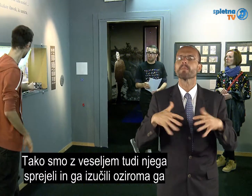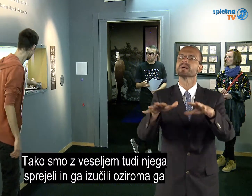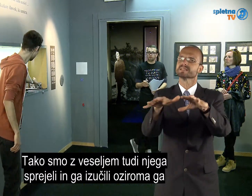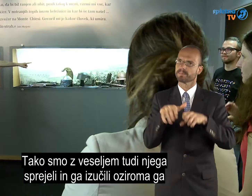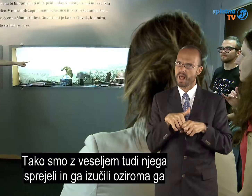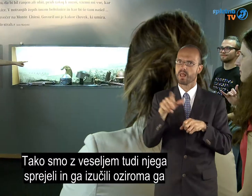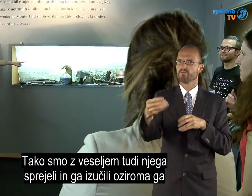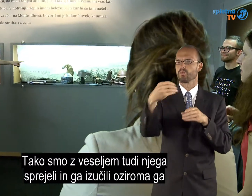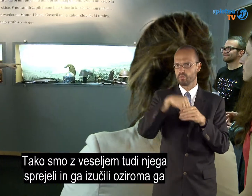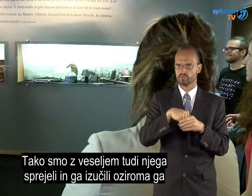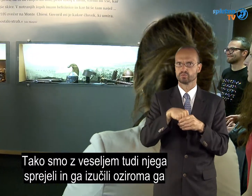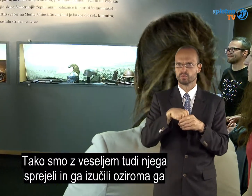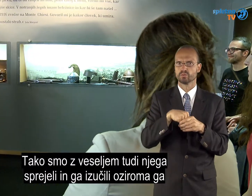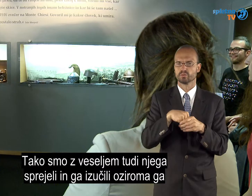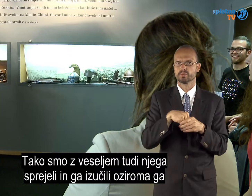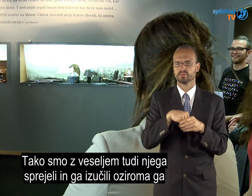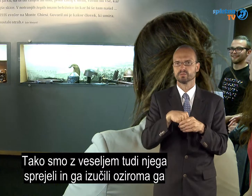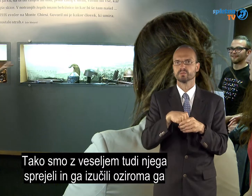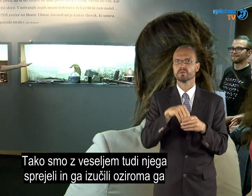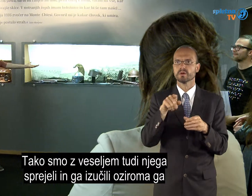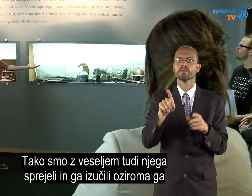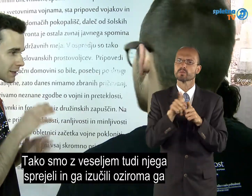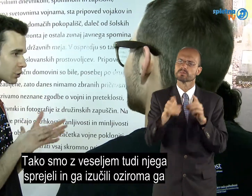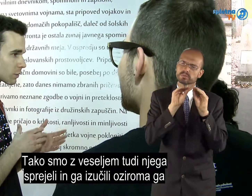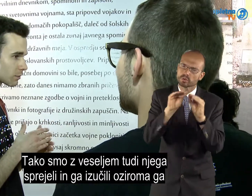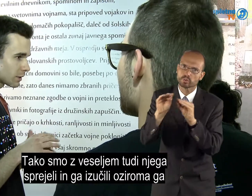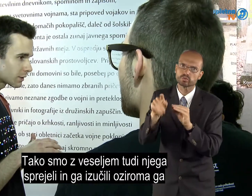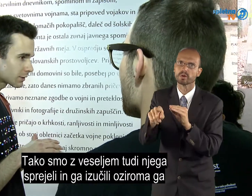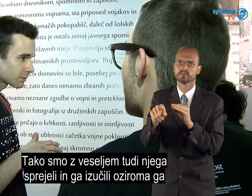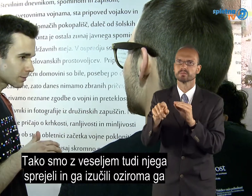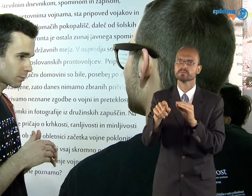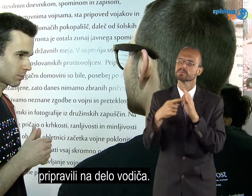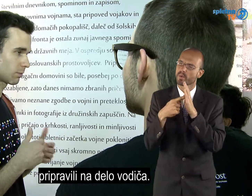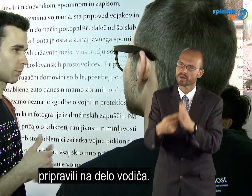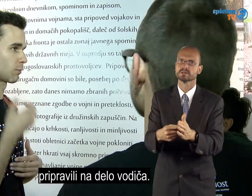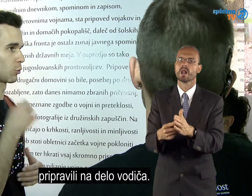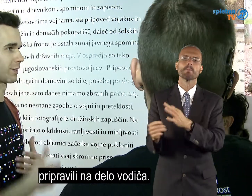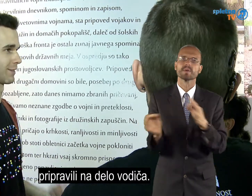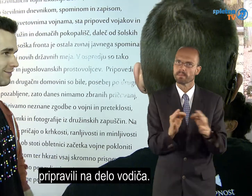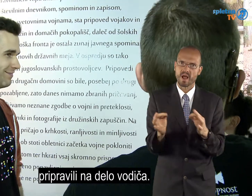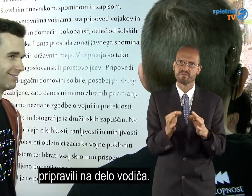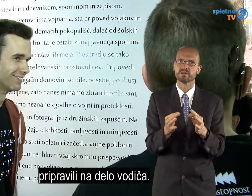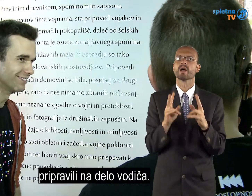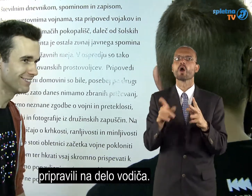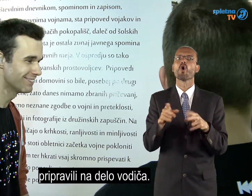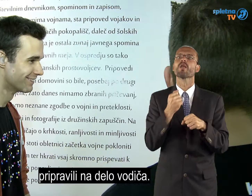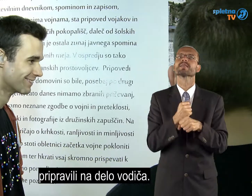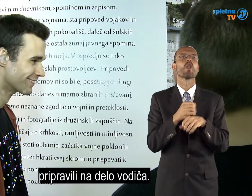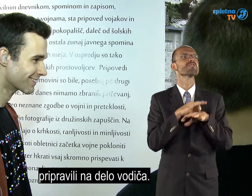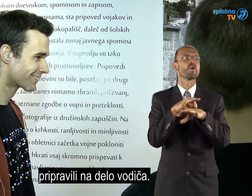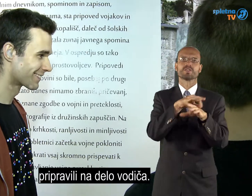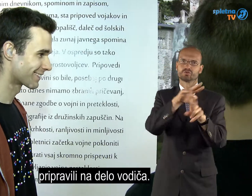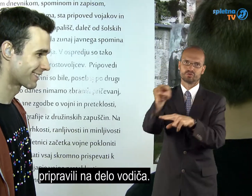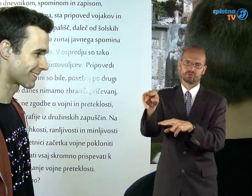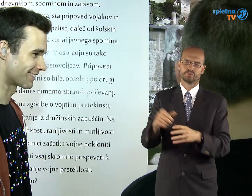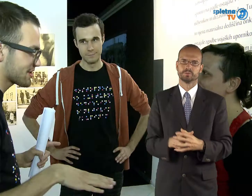njega sprejeli in ga izučili, ali pa, kako bi rekla, ga pripravili na delo